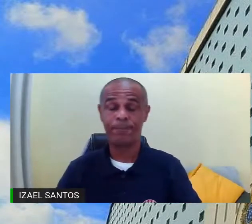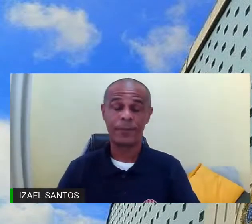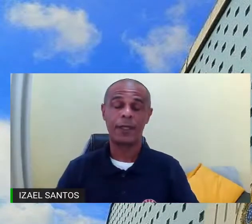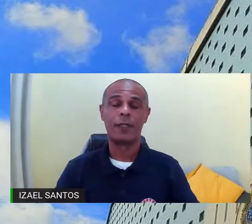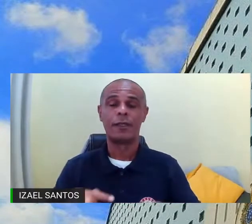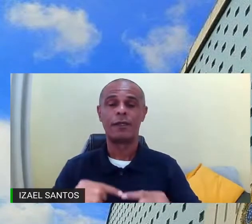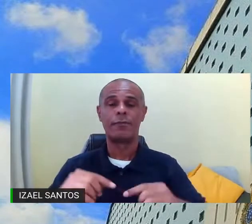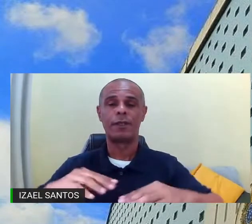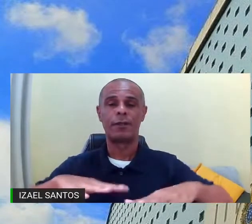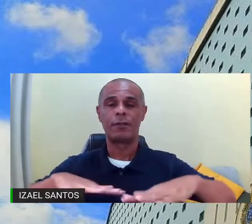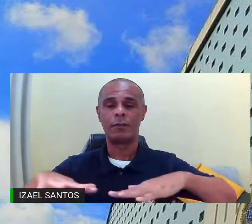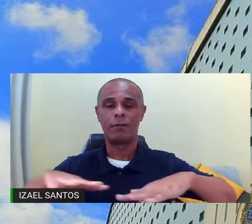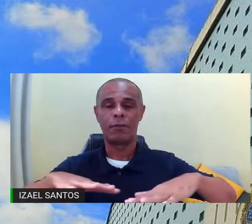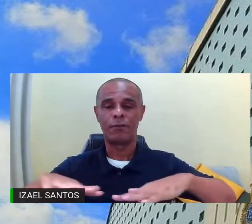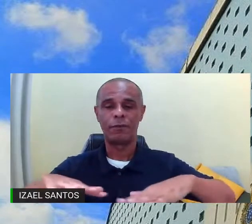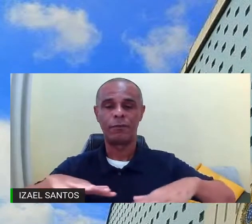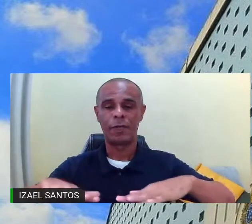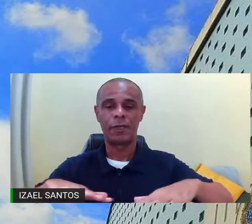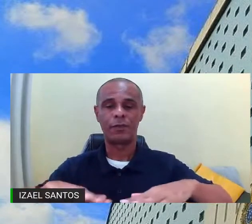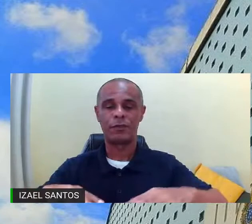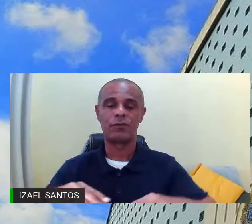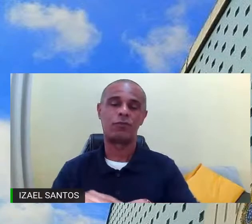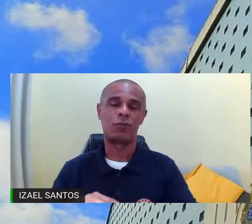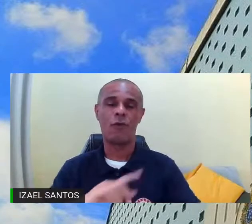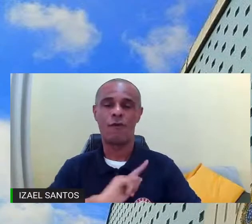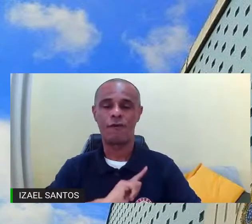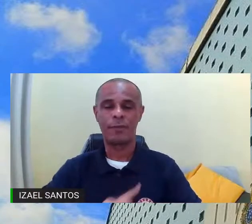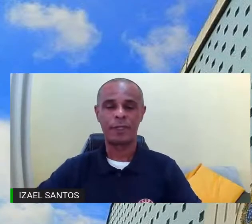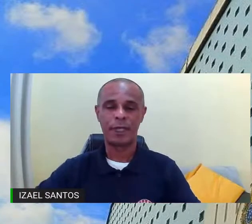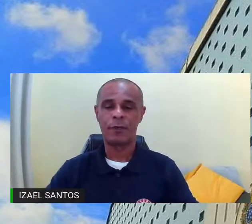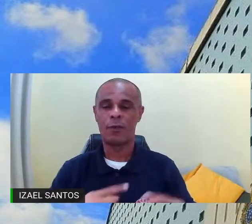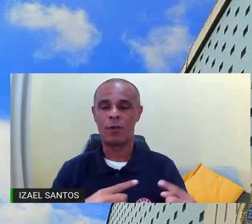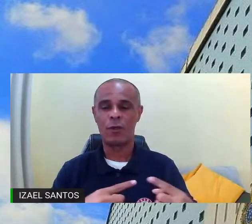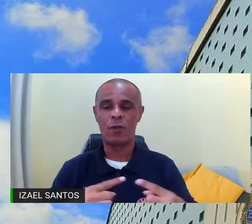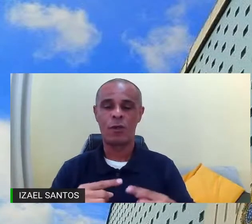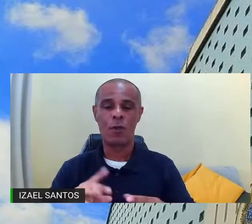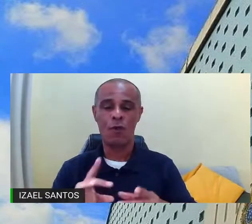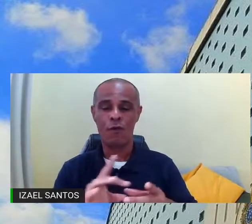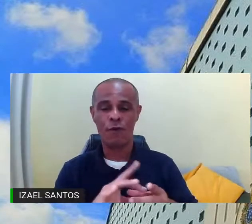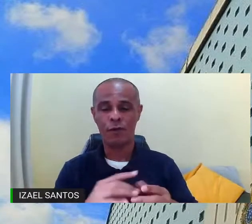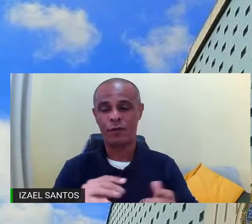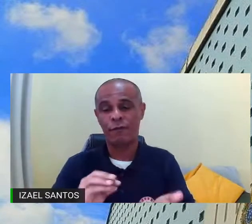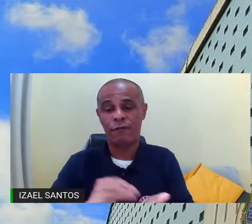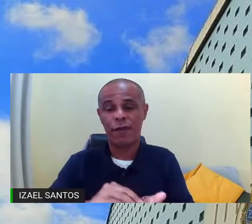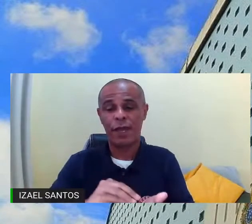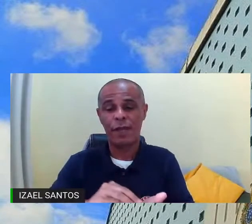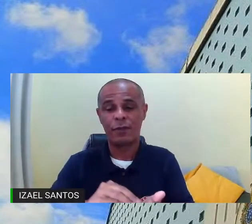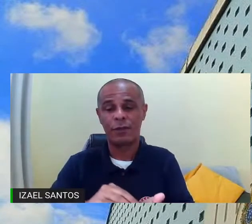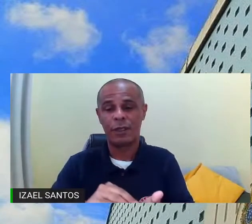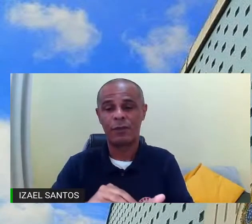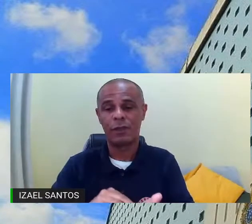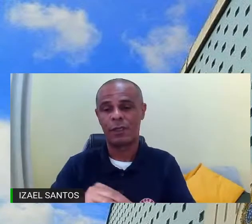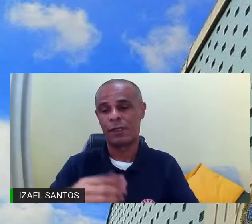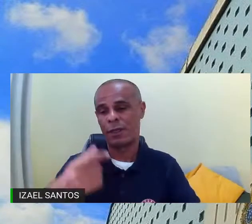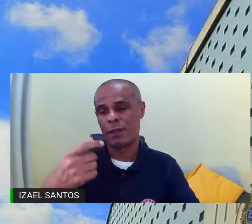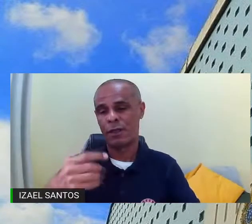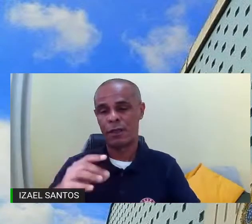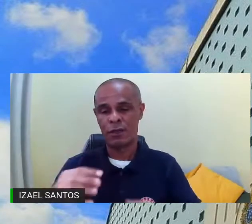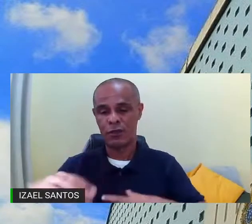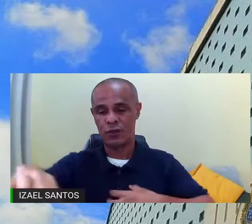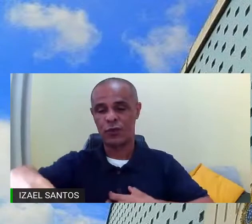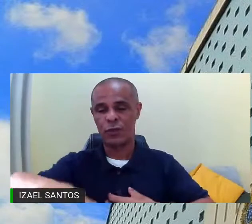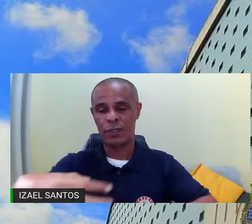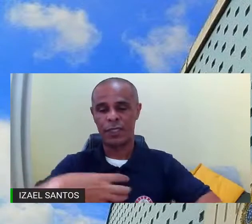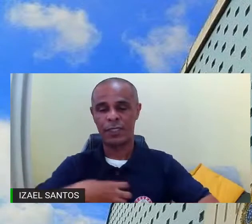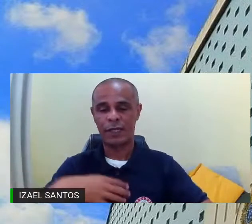Todo movimento governamental é contra a solidariedade de consciência coletiva, a ciência presente e